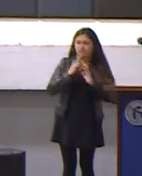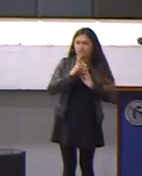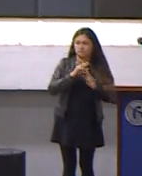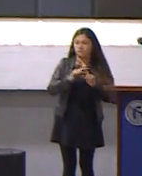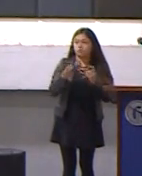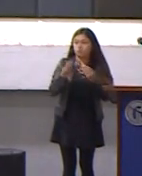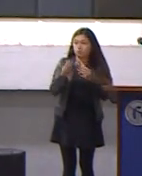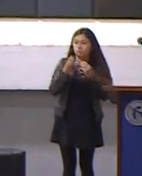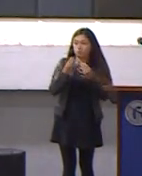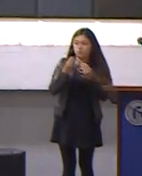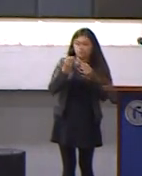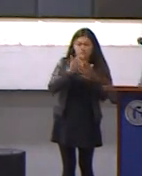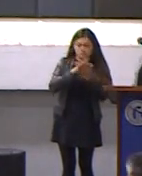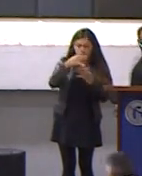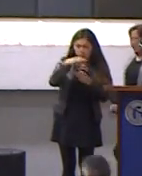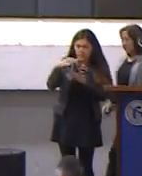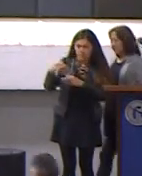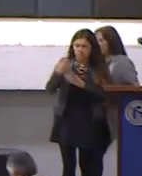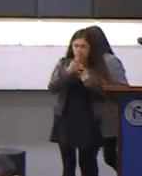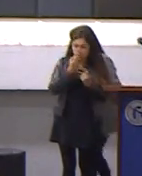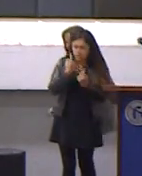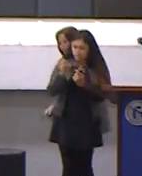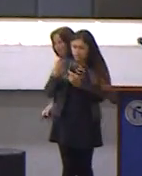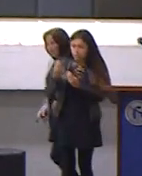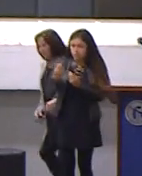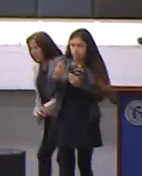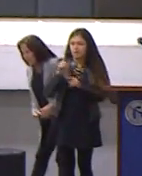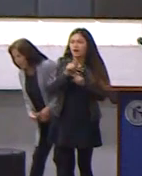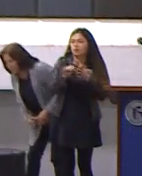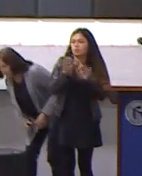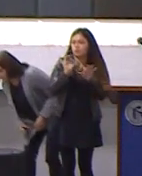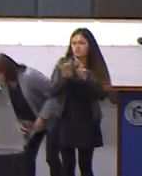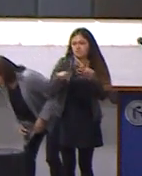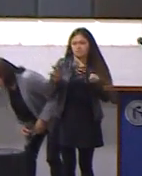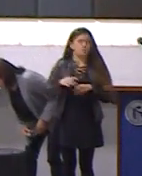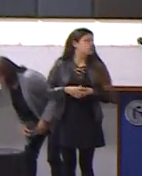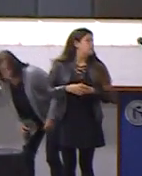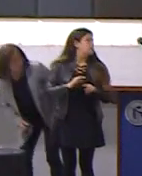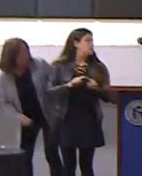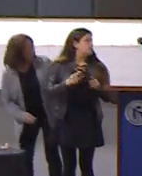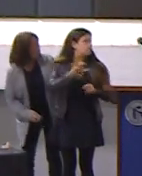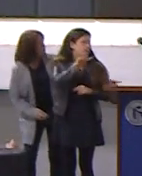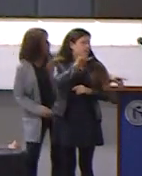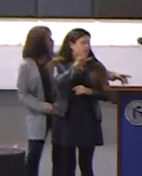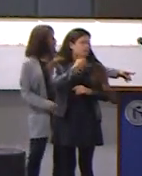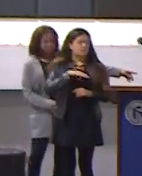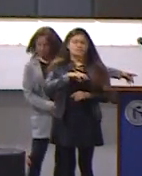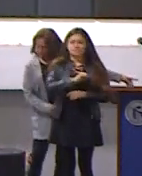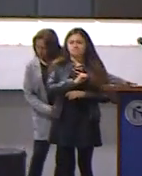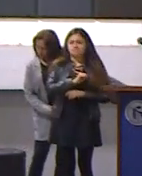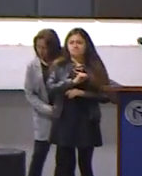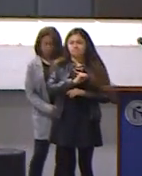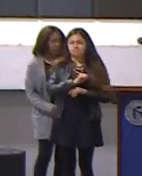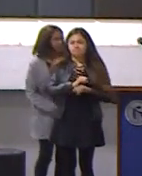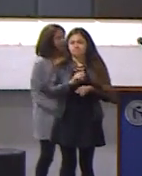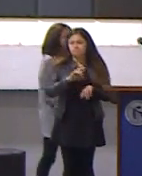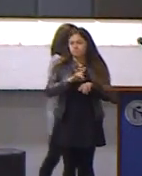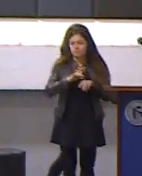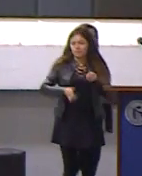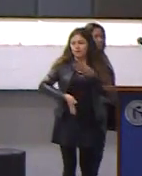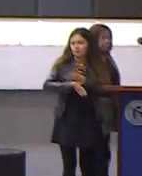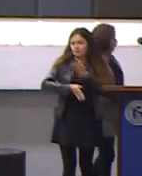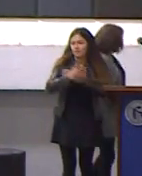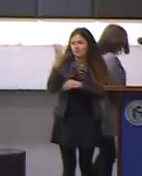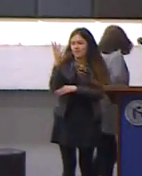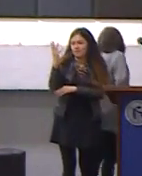manera entonces digamos que desafortunadamente pues hay ahí ahí hay que continuar con el